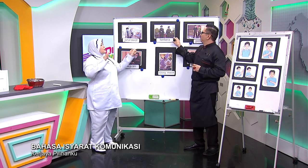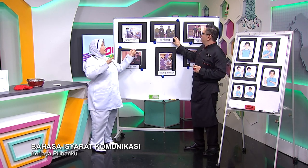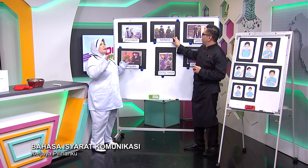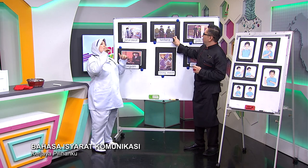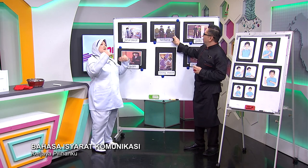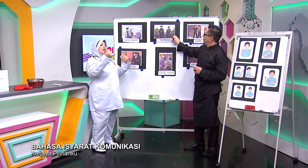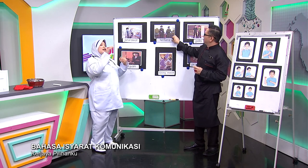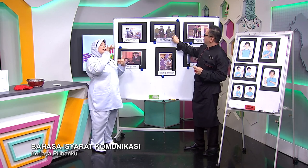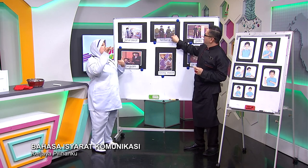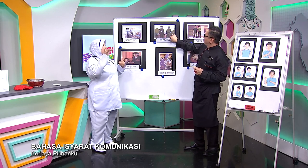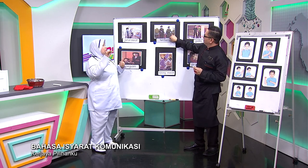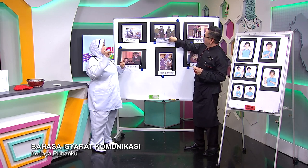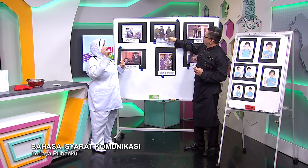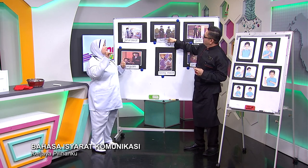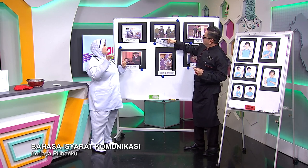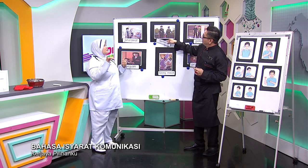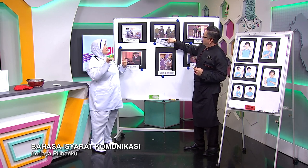Tentera. Okey, bagaimana ni je?